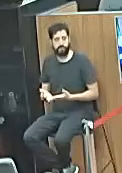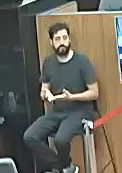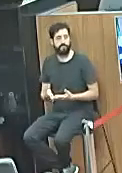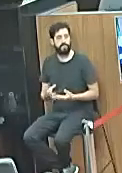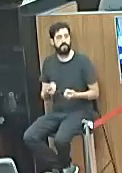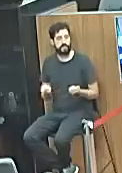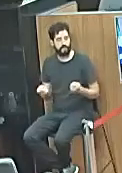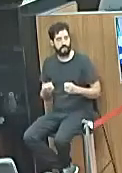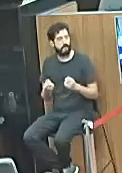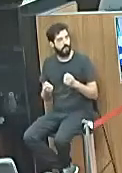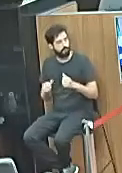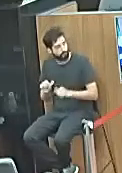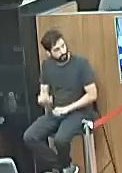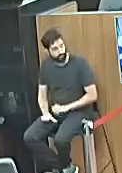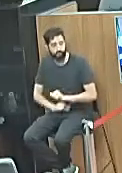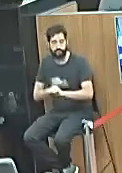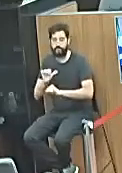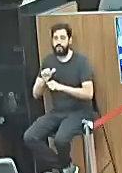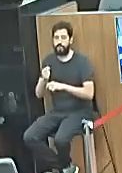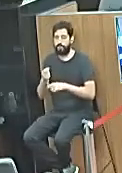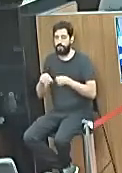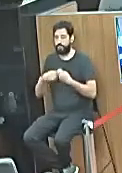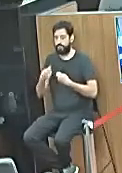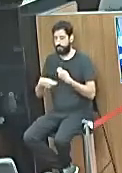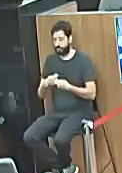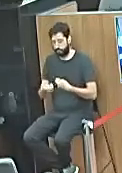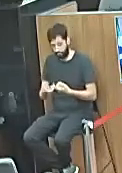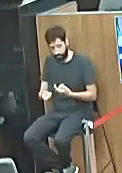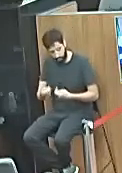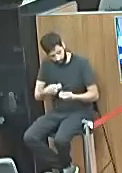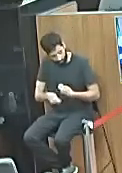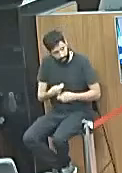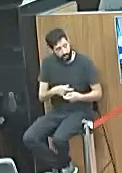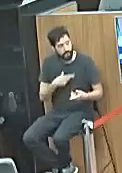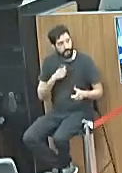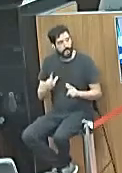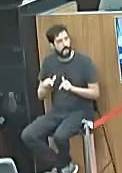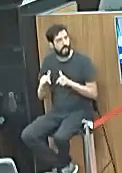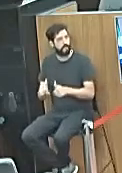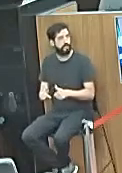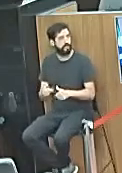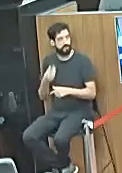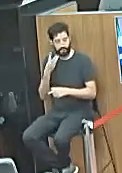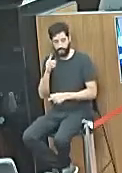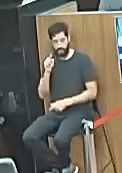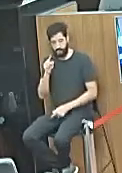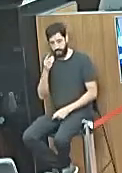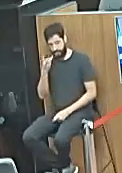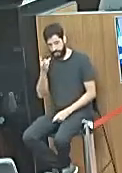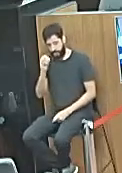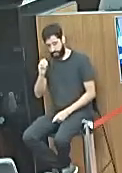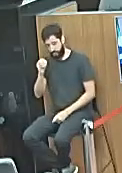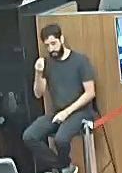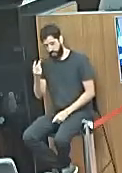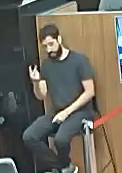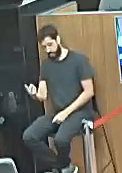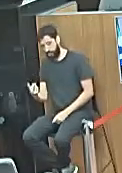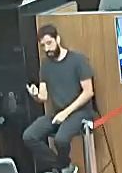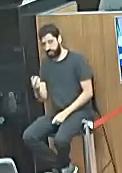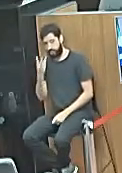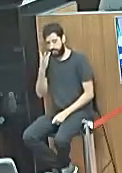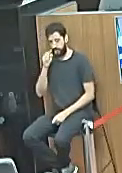que poderia alavancar o desenvolvimento econômico da região deixe na recusa da ação 3002 plano de desenvolvimento